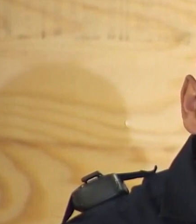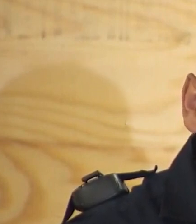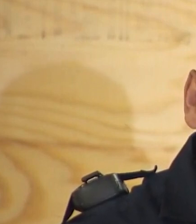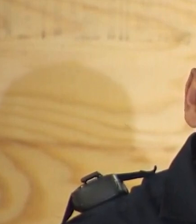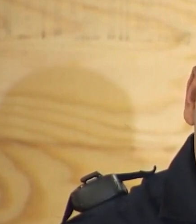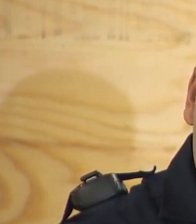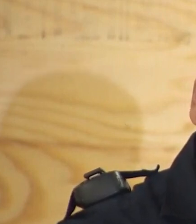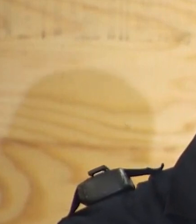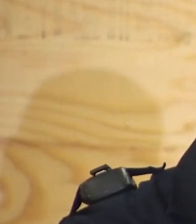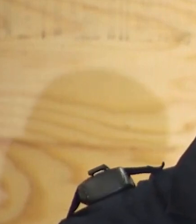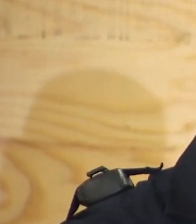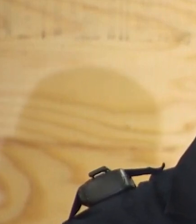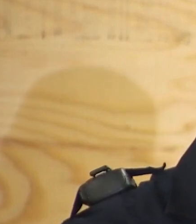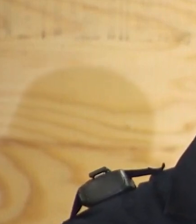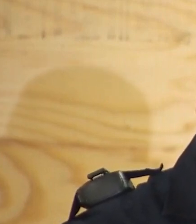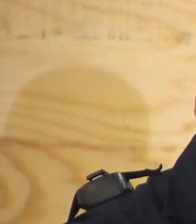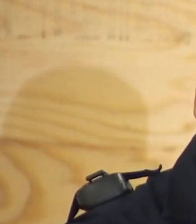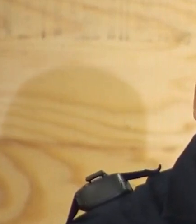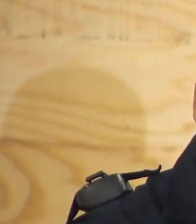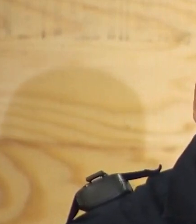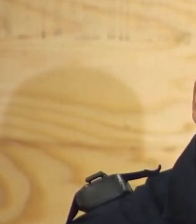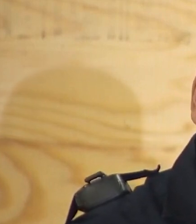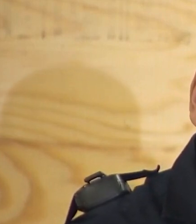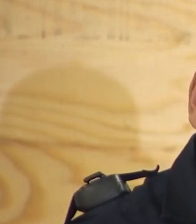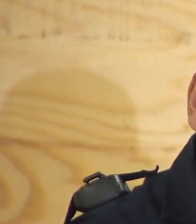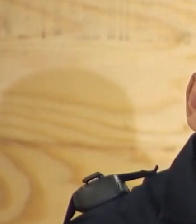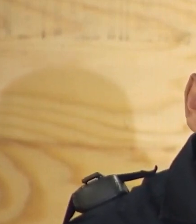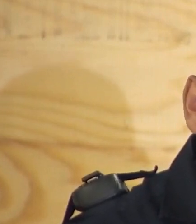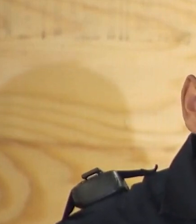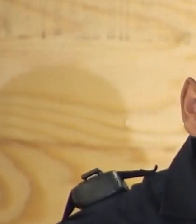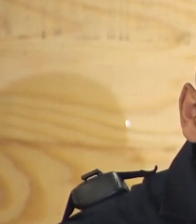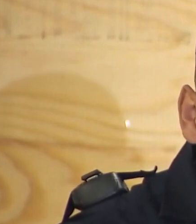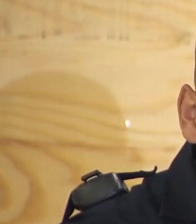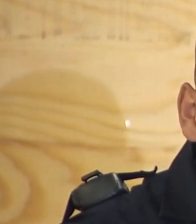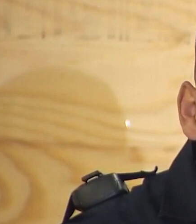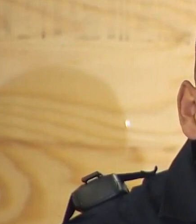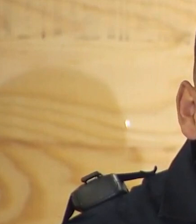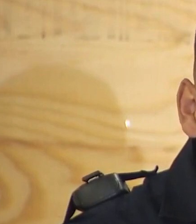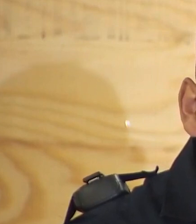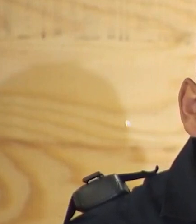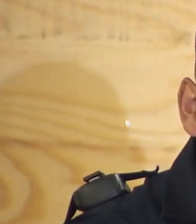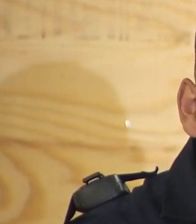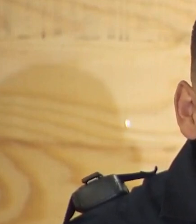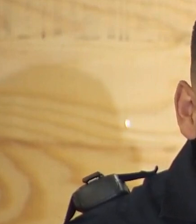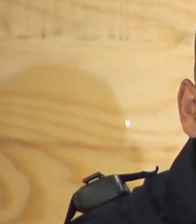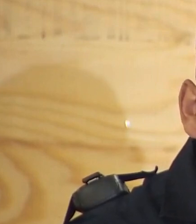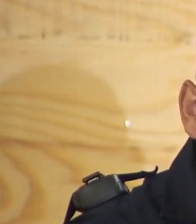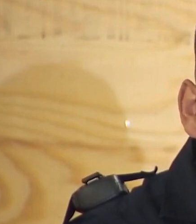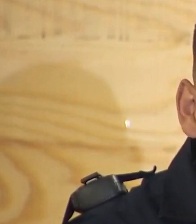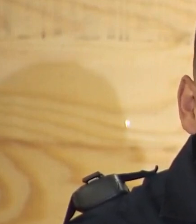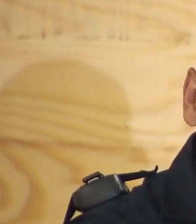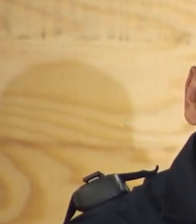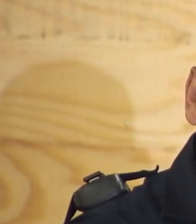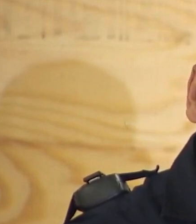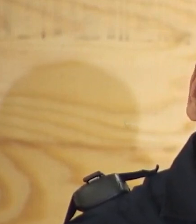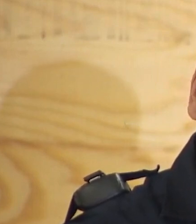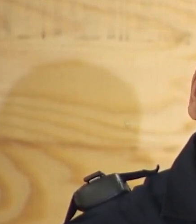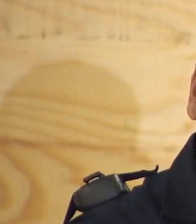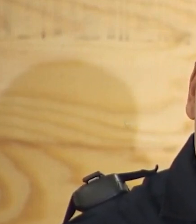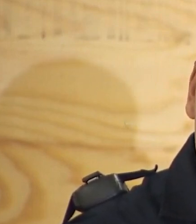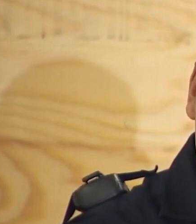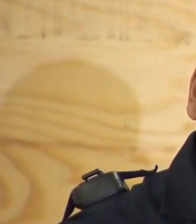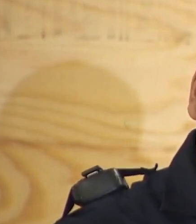ahí lo va a encontrar todo lo que han dicho todos los diferentes departamentos de policía, de CAL FIRE, todas las entidades, ahí va a encontrar